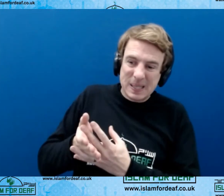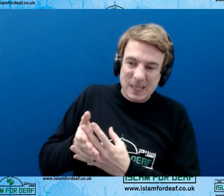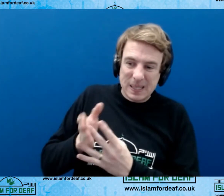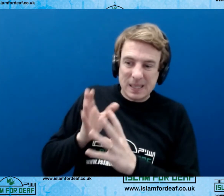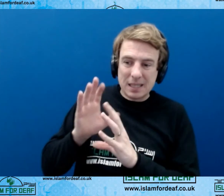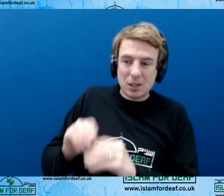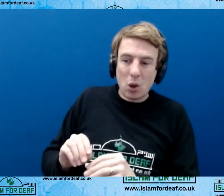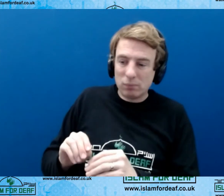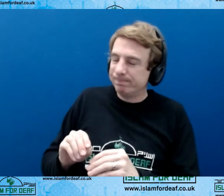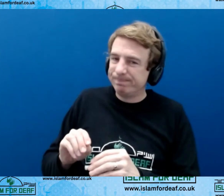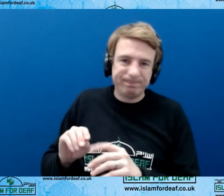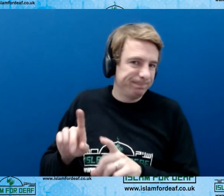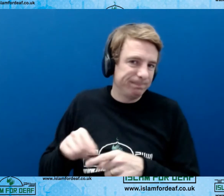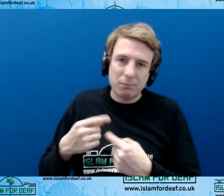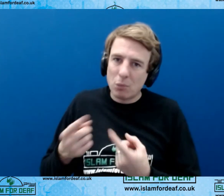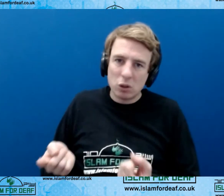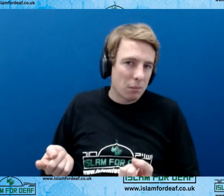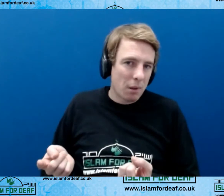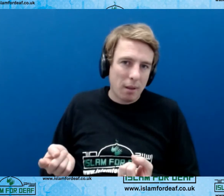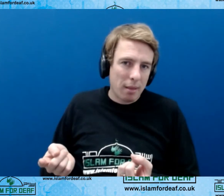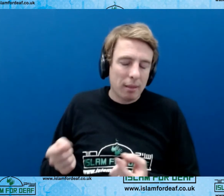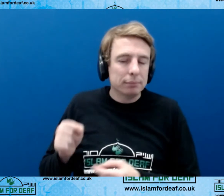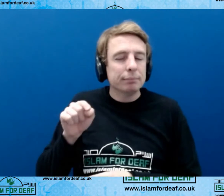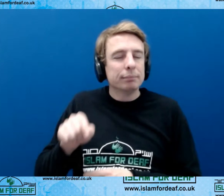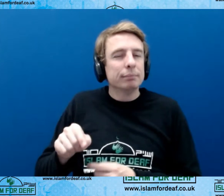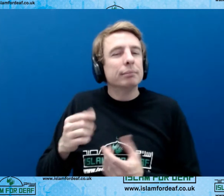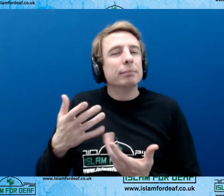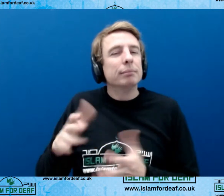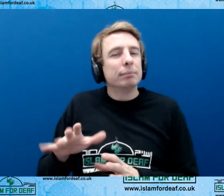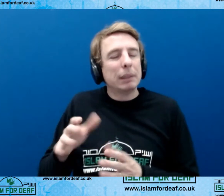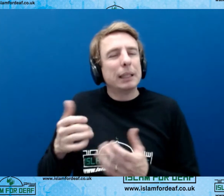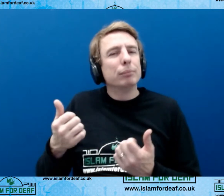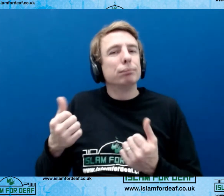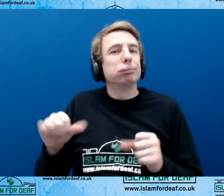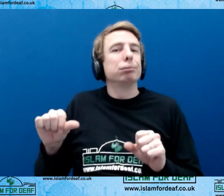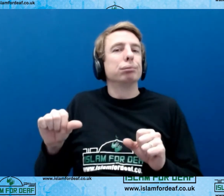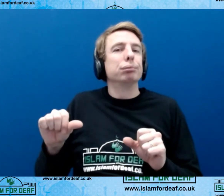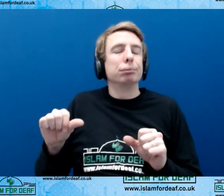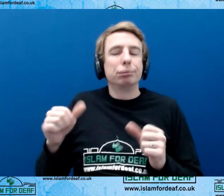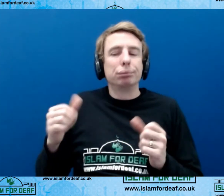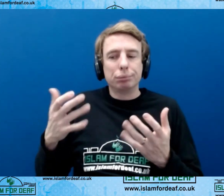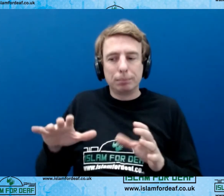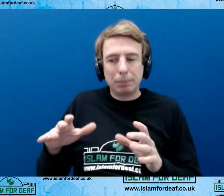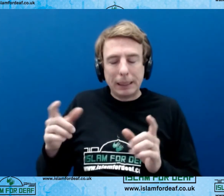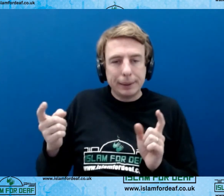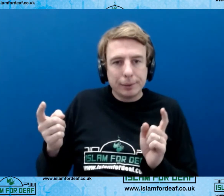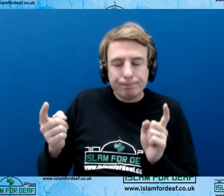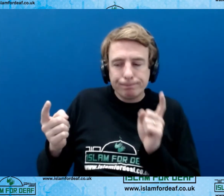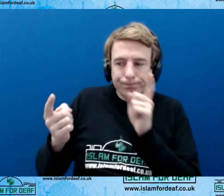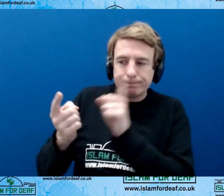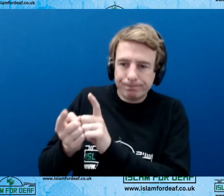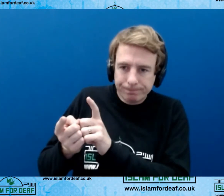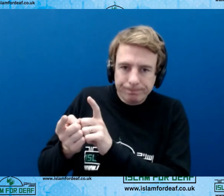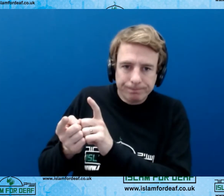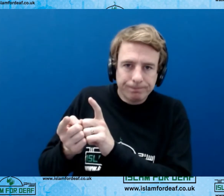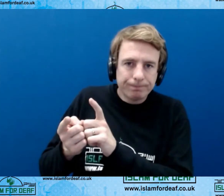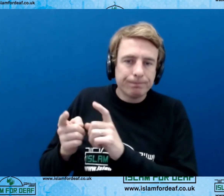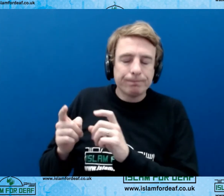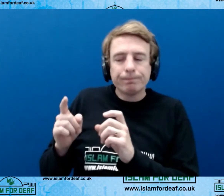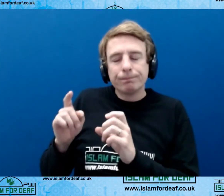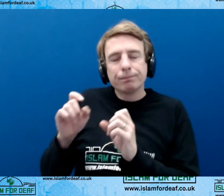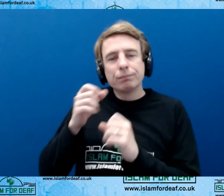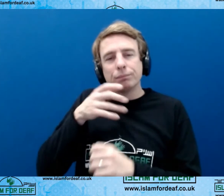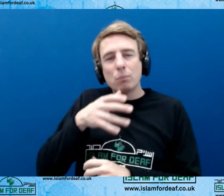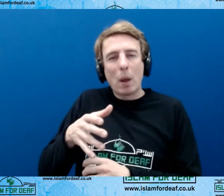رأيك أن تعبد آلهتنا سنة ونحن نعبد إلهك سنة نعبد